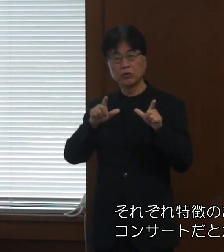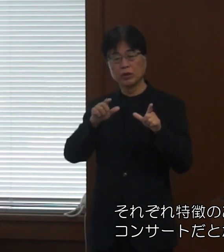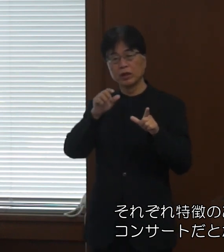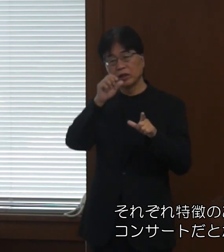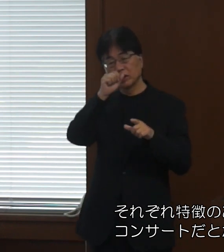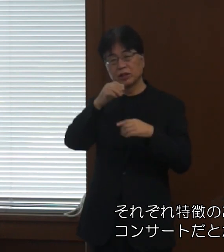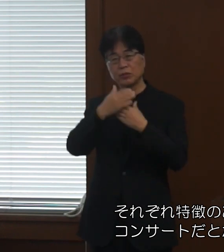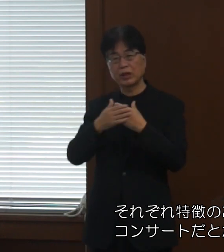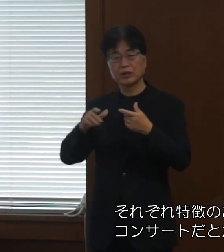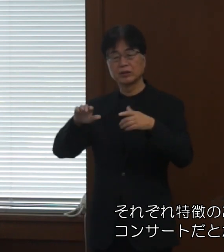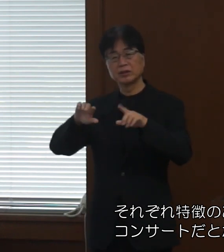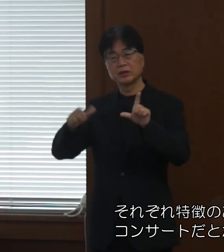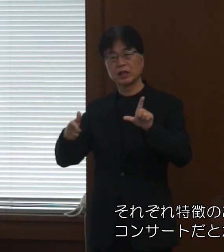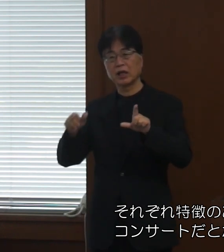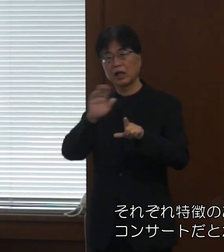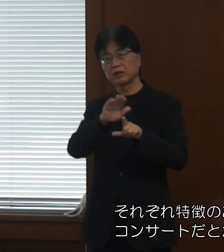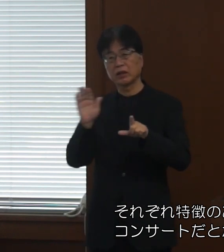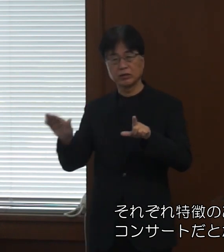英雄でそれぞれ